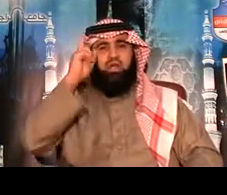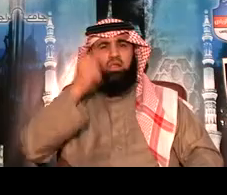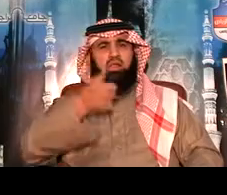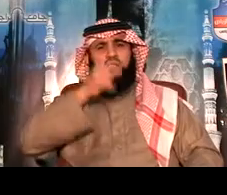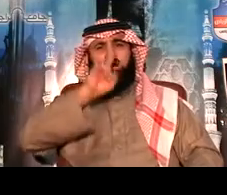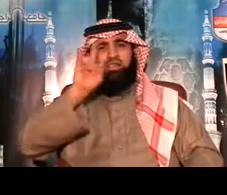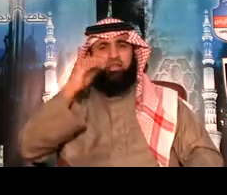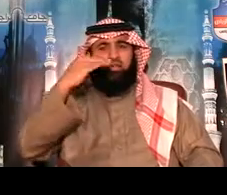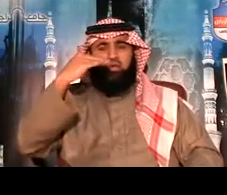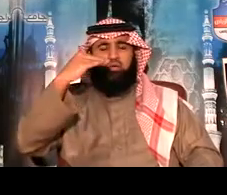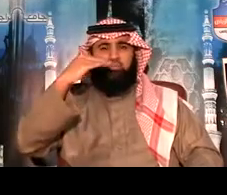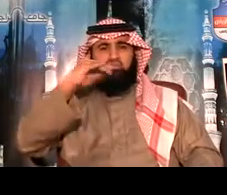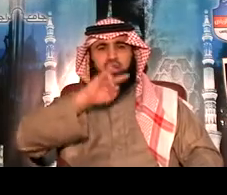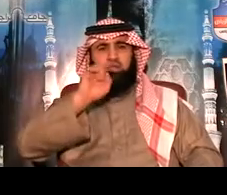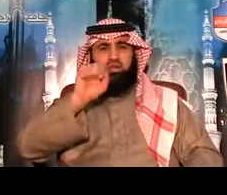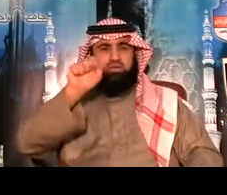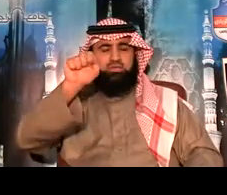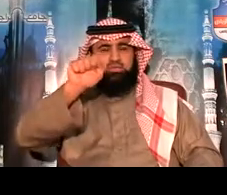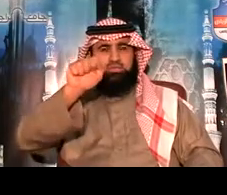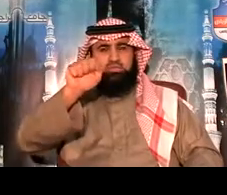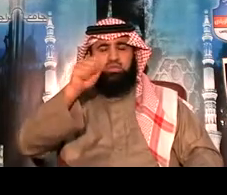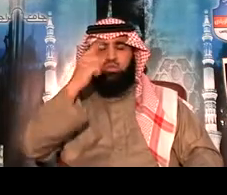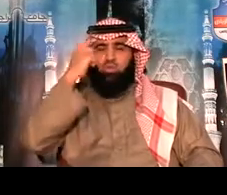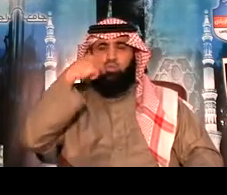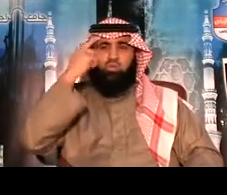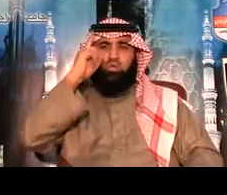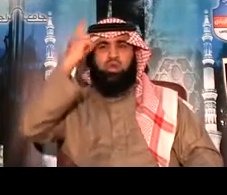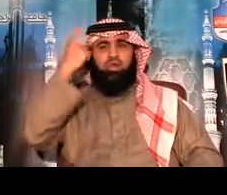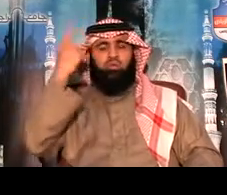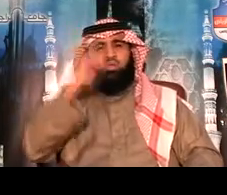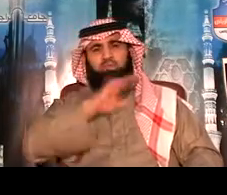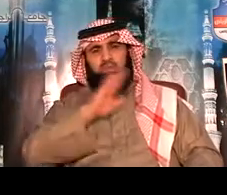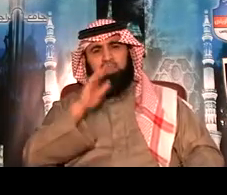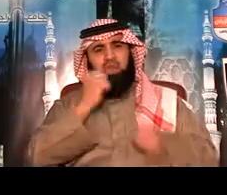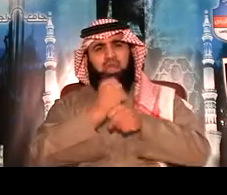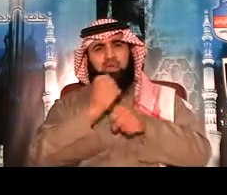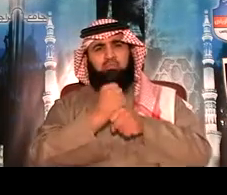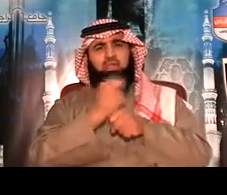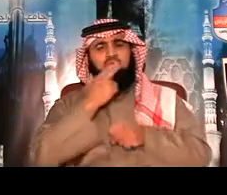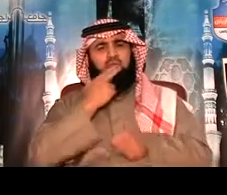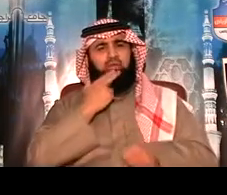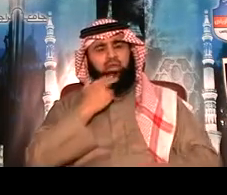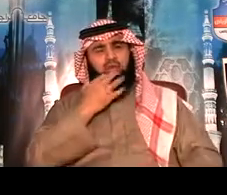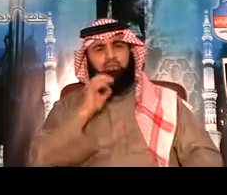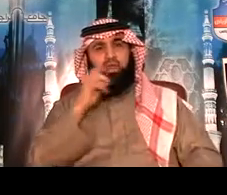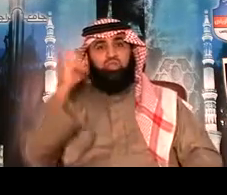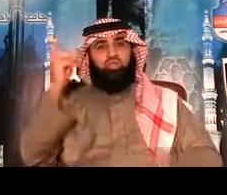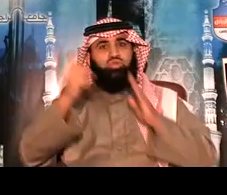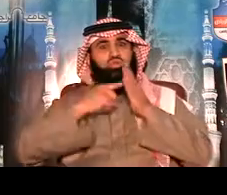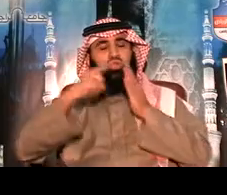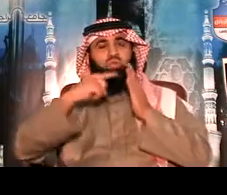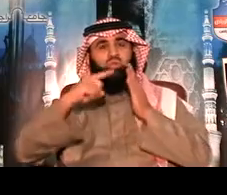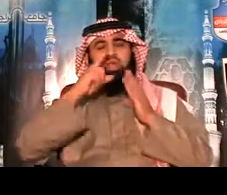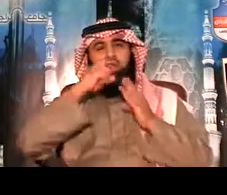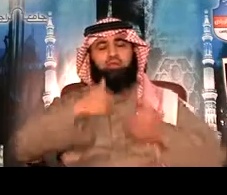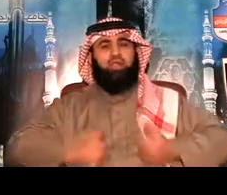لوجهه الكريم في الأعمال الصالحة شرطا لا بد منه لرجاء النجاح